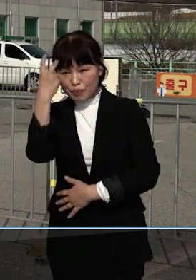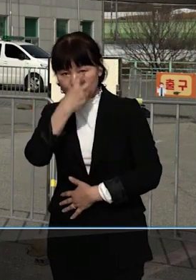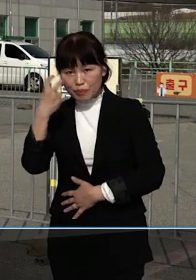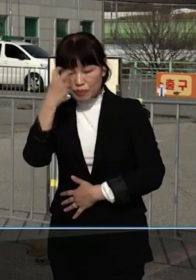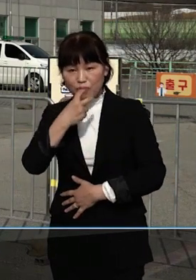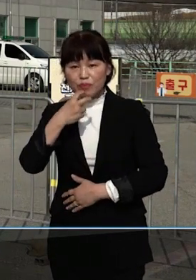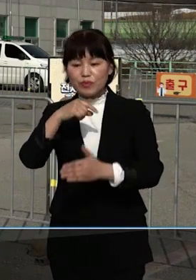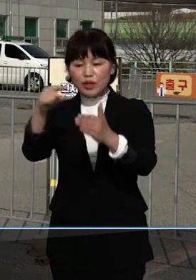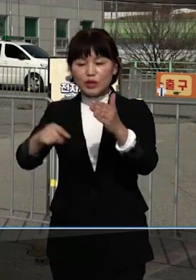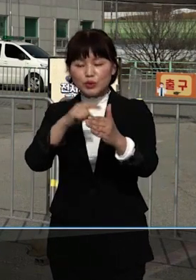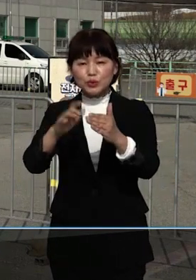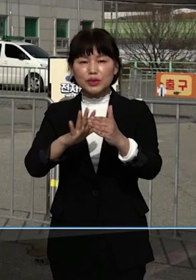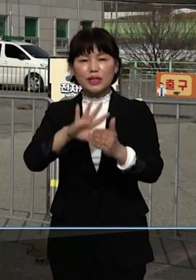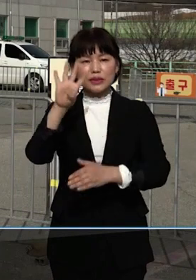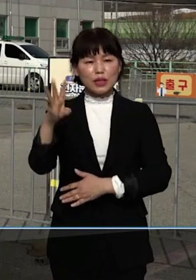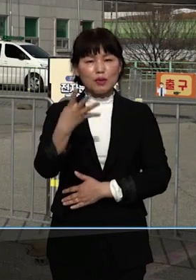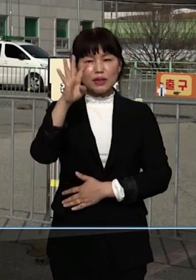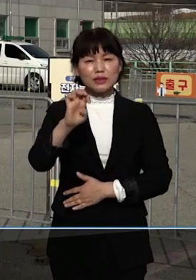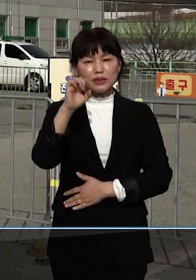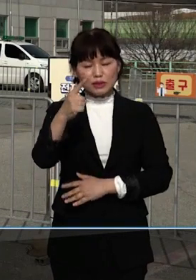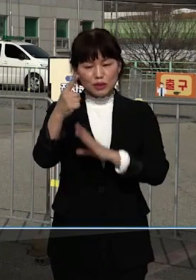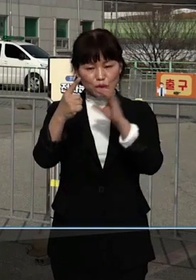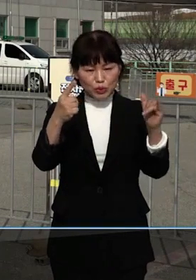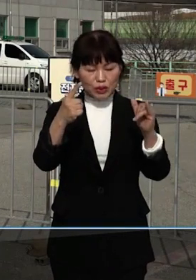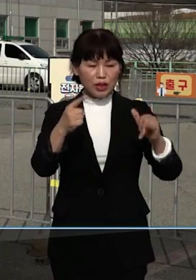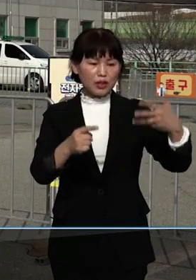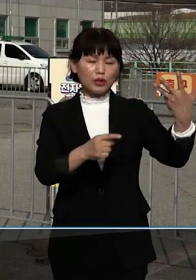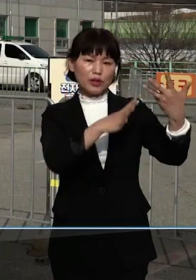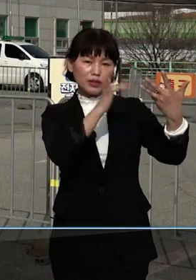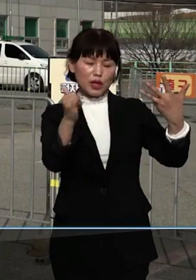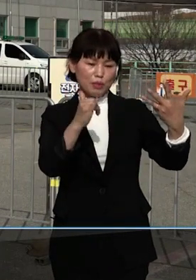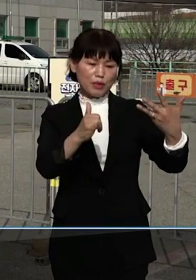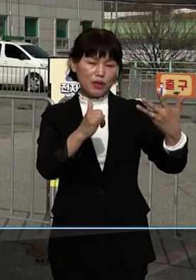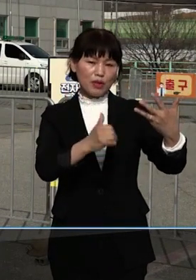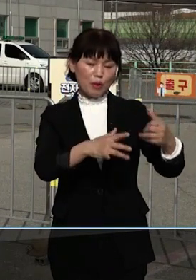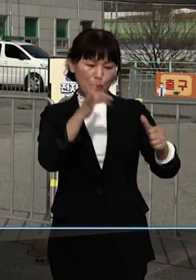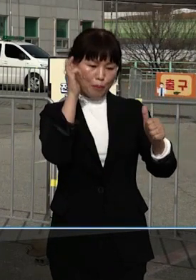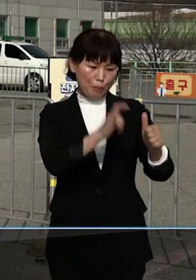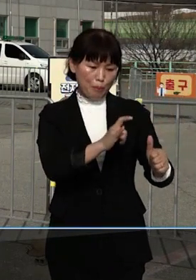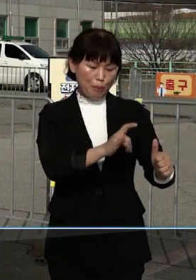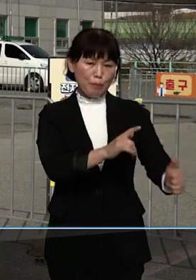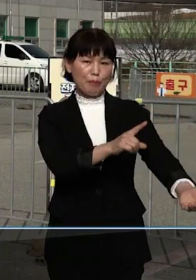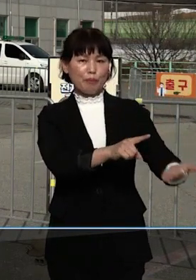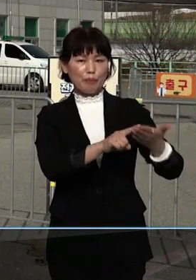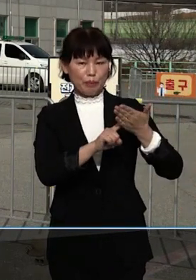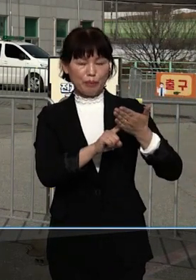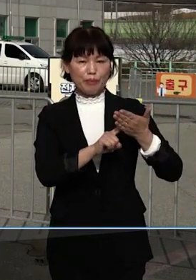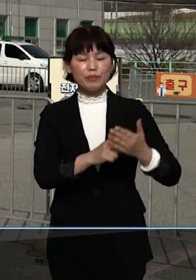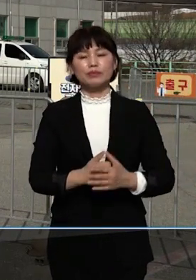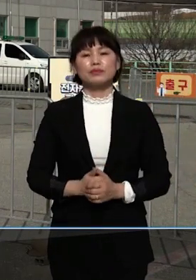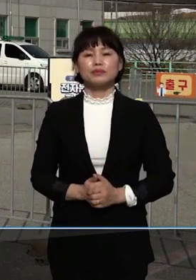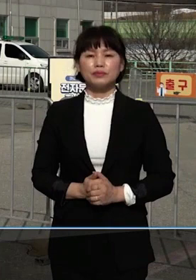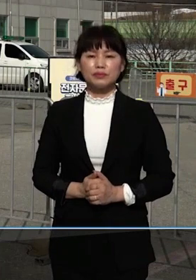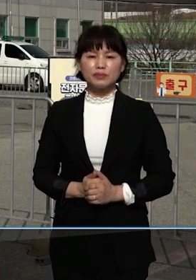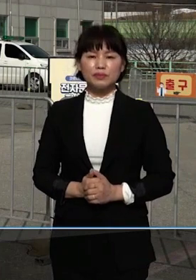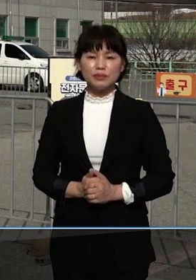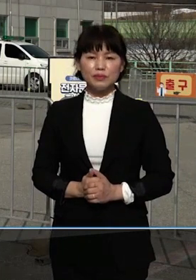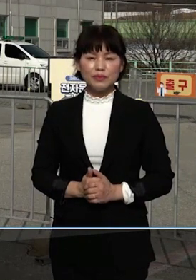441명 중 8명이 3월 18일 추가로 확진 판정을